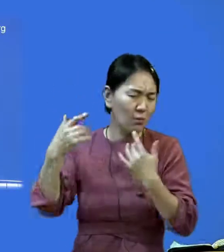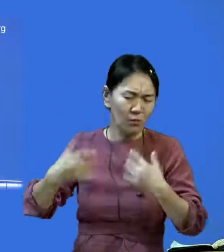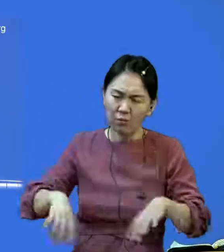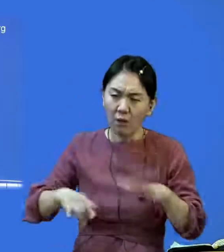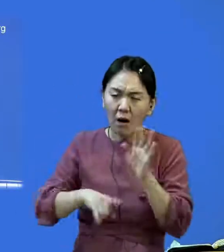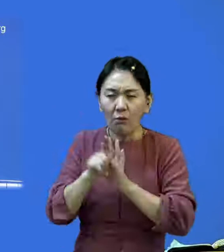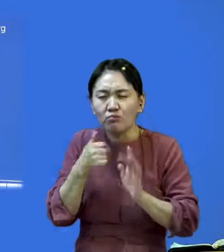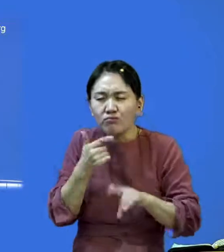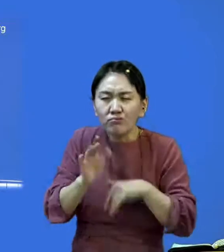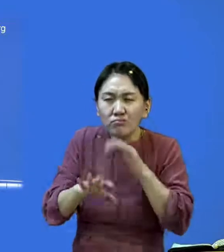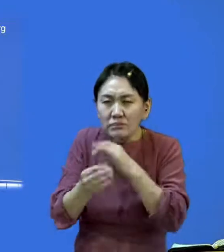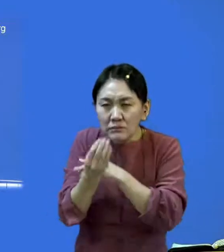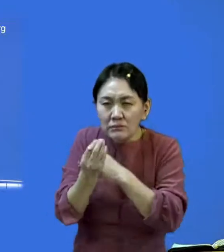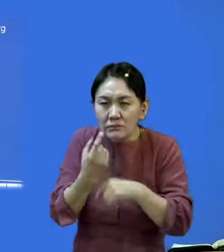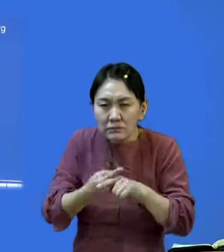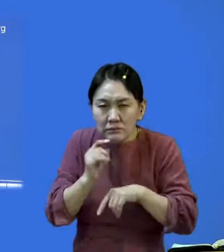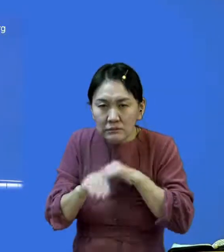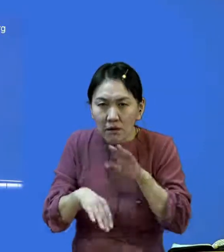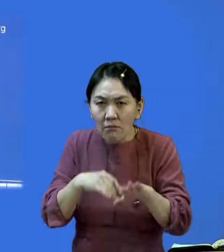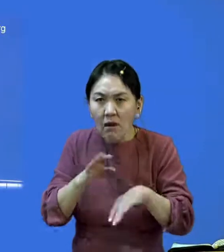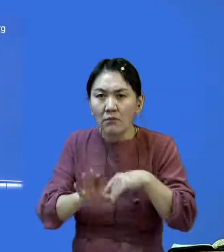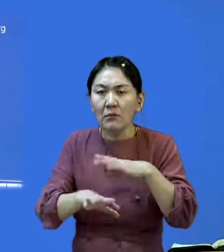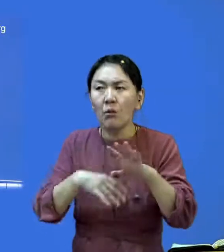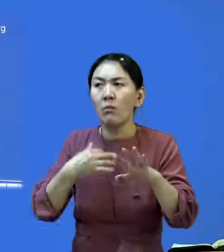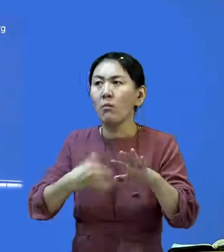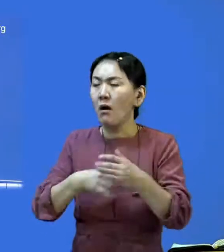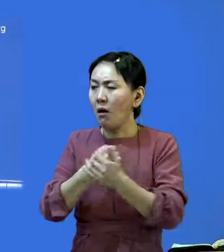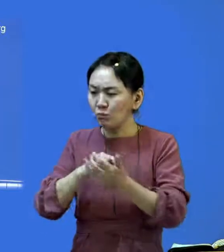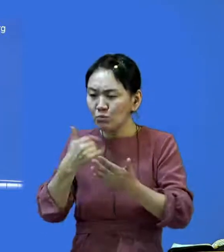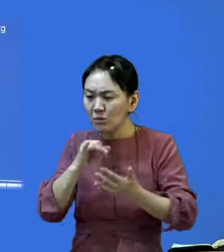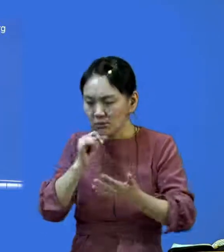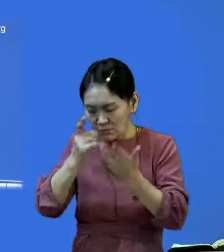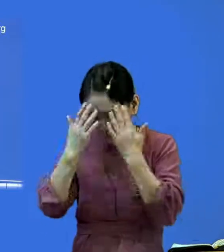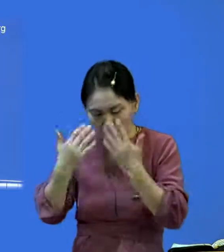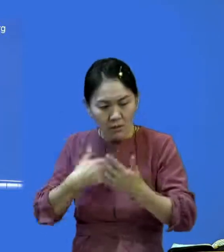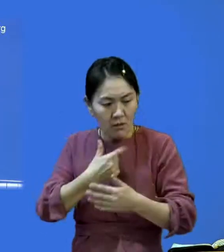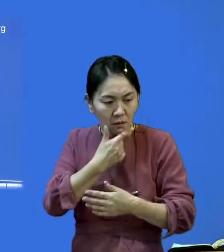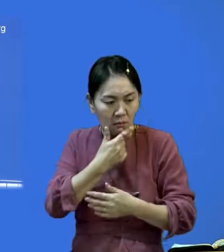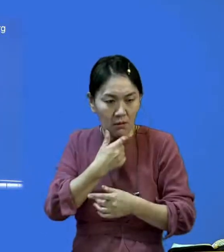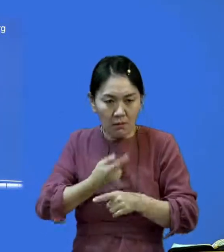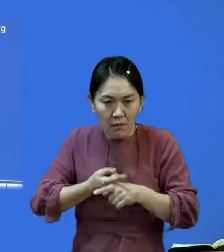гайхалтай вэ гэдгийг ажим ажимаар мэдэх болдог. За үнийг